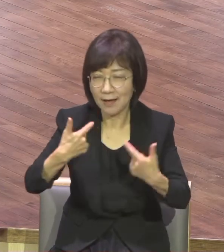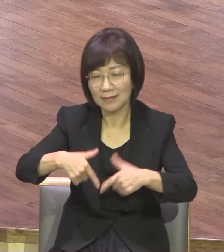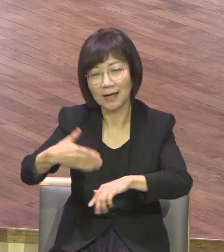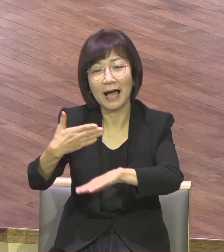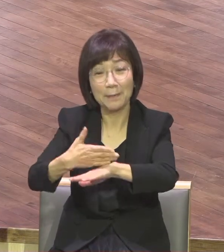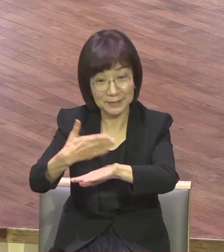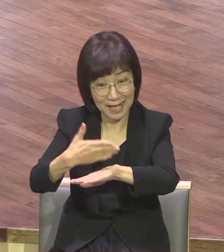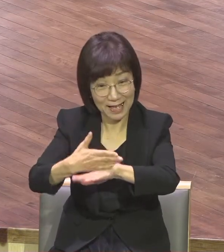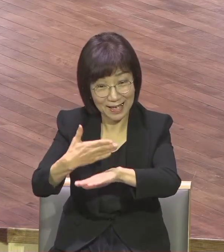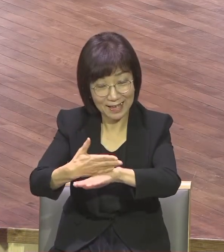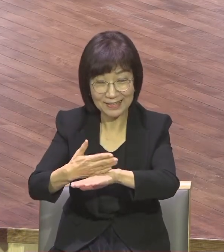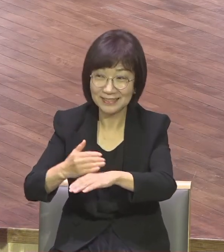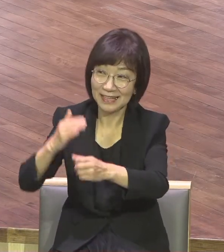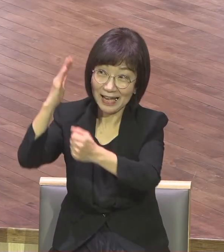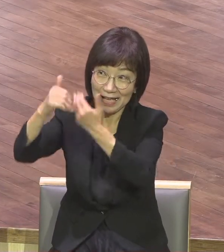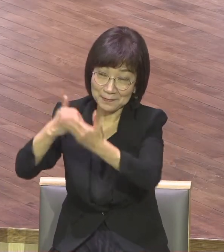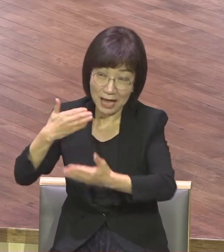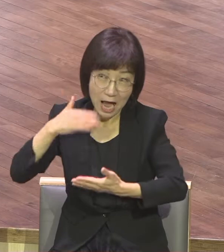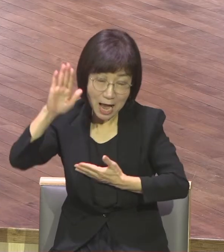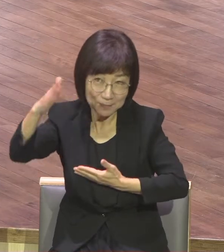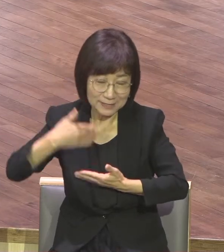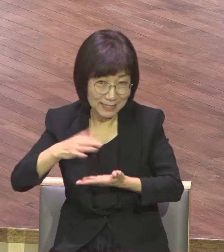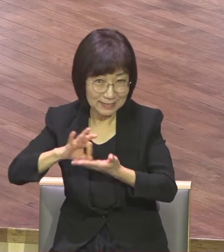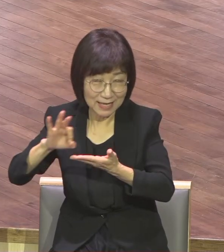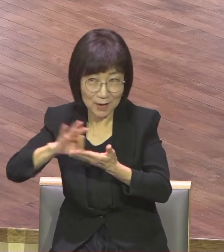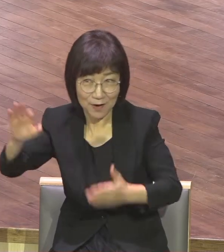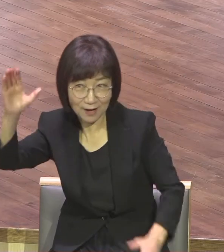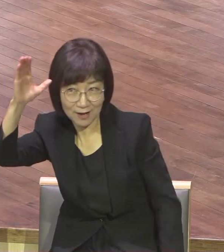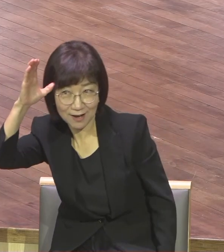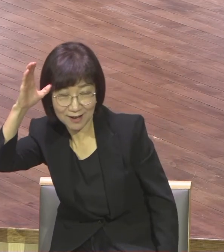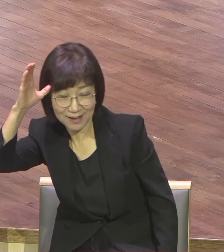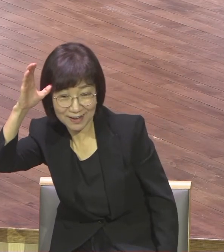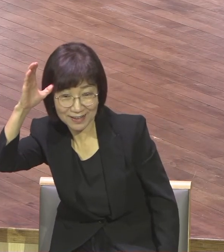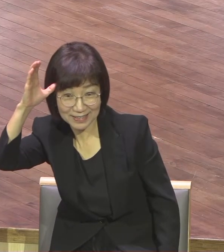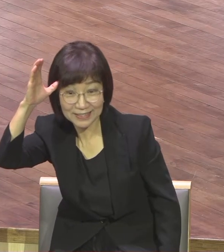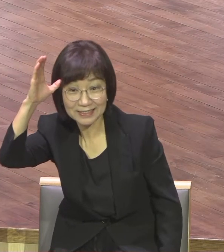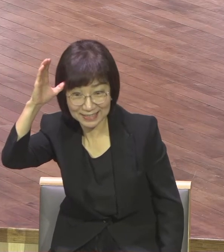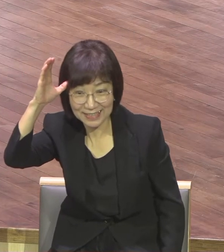통해 이루어질 하나님 놀라운 결과물을 기대하면서